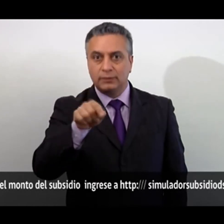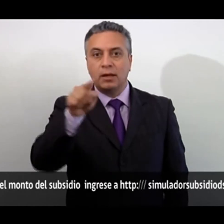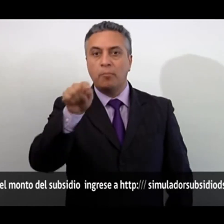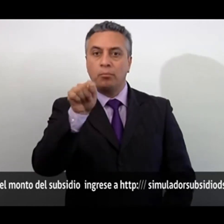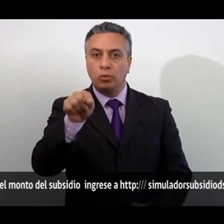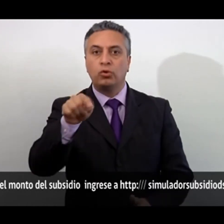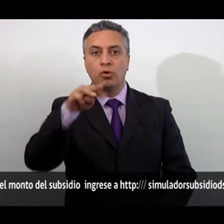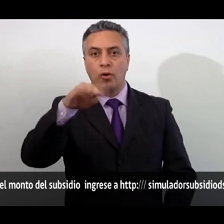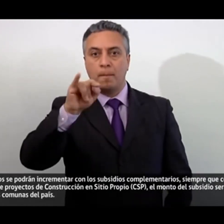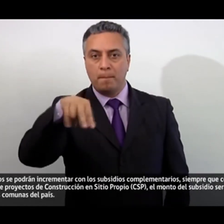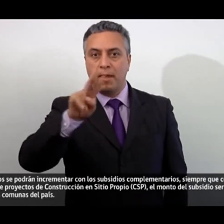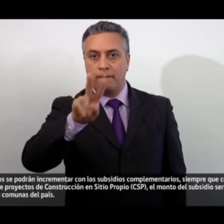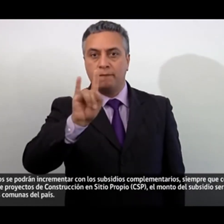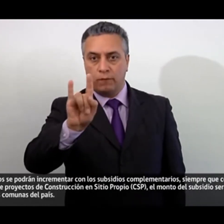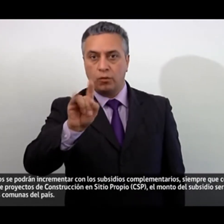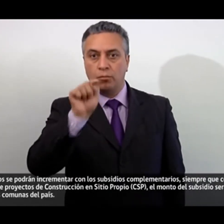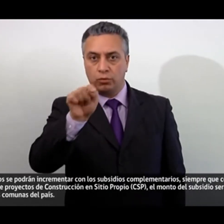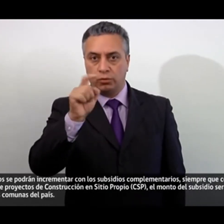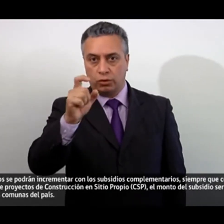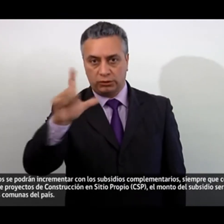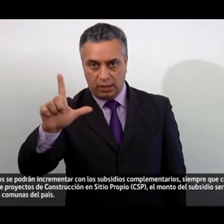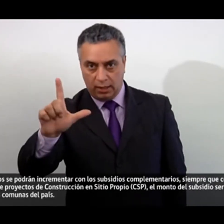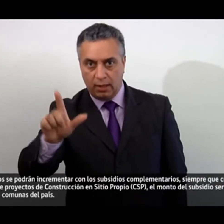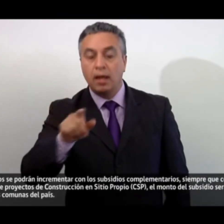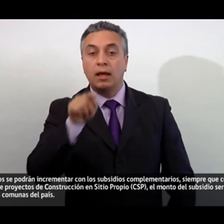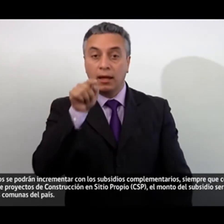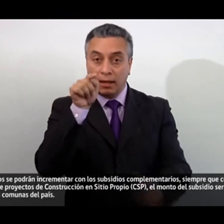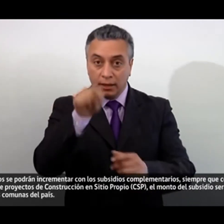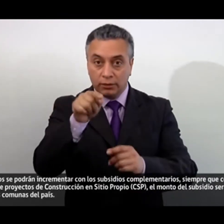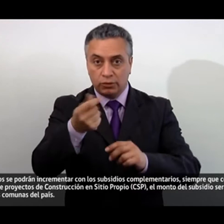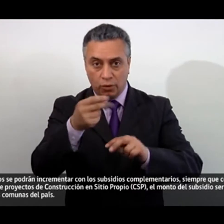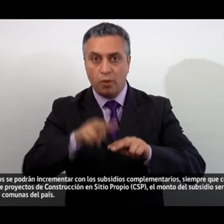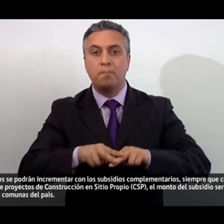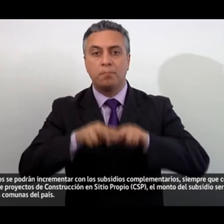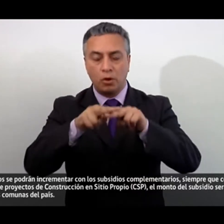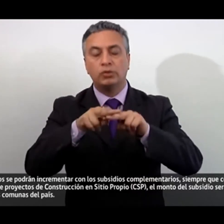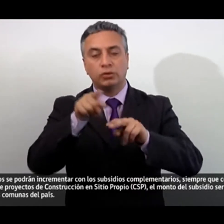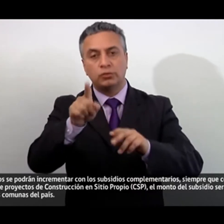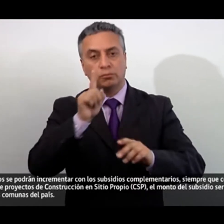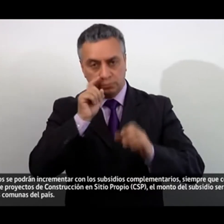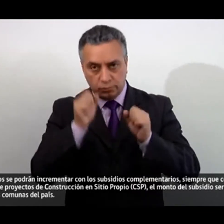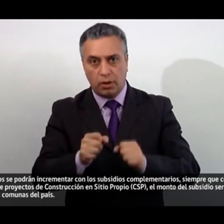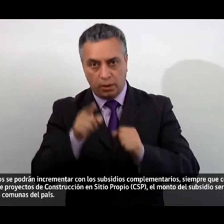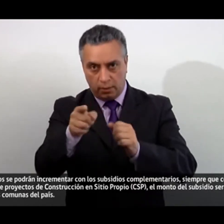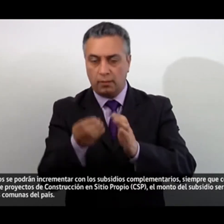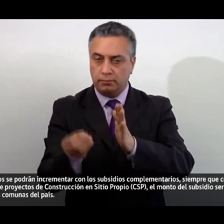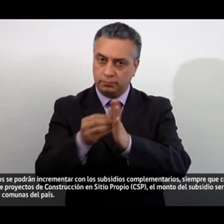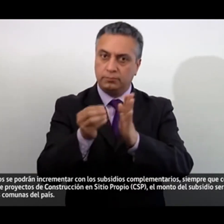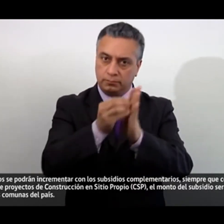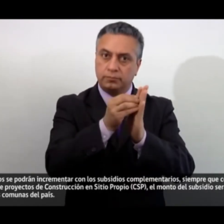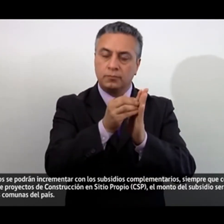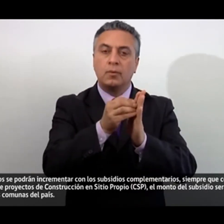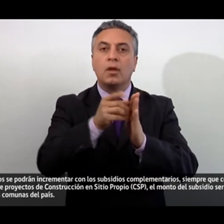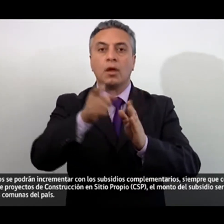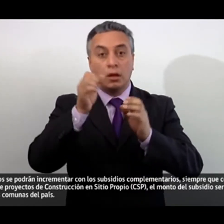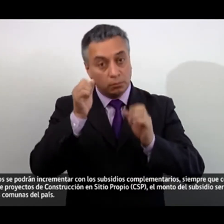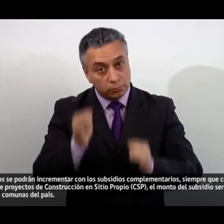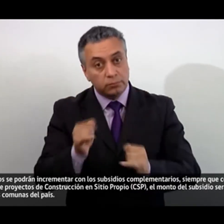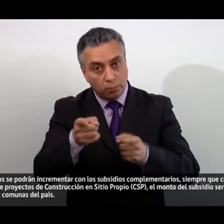subsidio ds49.minbu.cl. Estos montos se podrán incrementar con los subsidios complementarios siempre que corresponda.